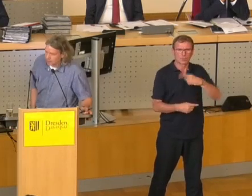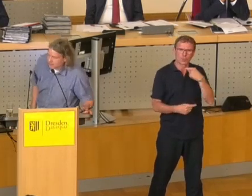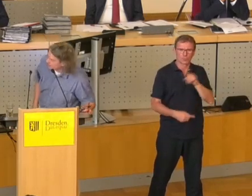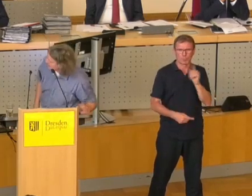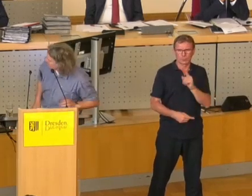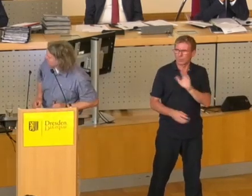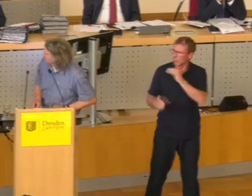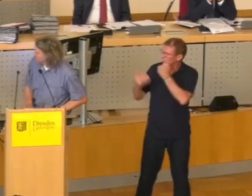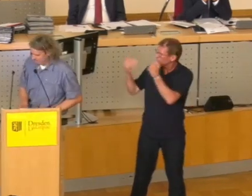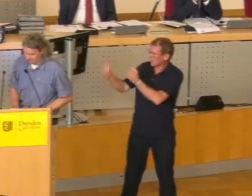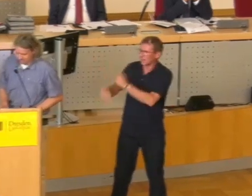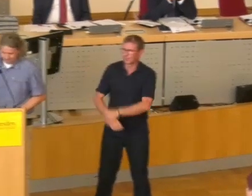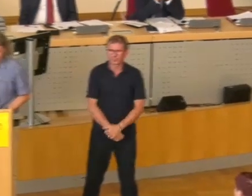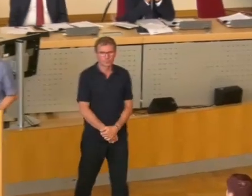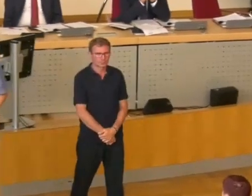Vielen Dank.